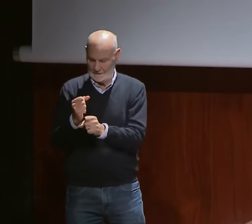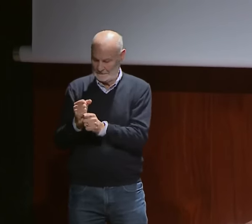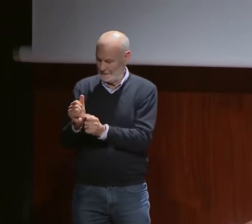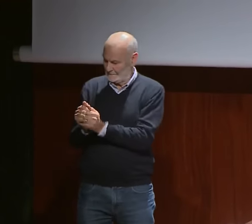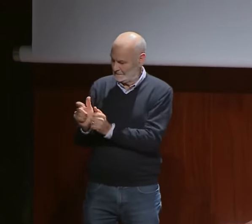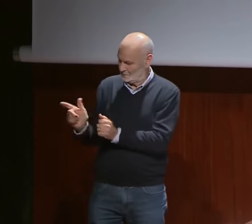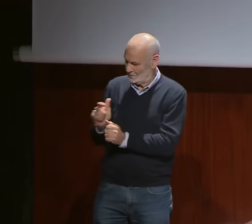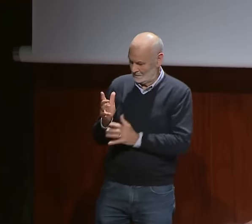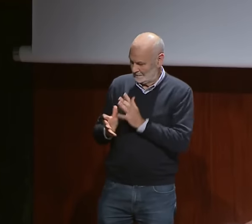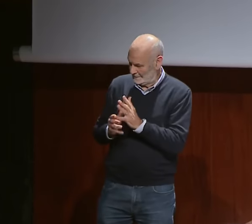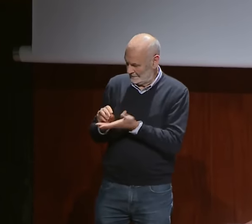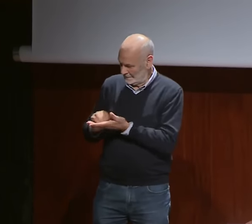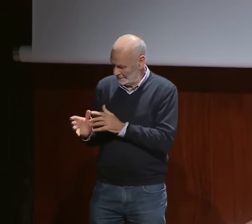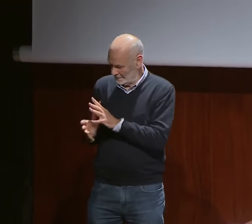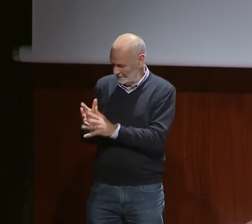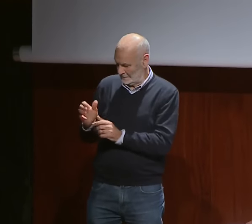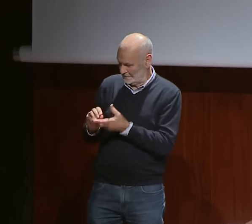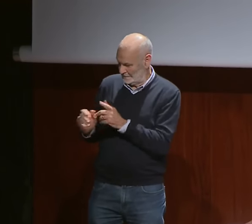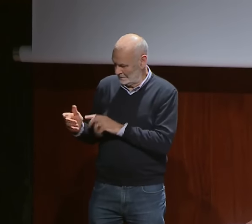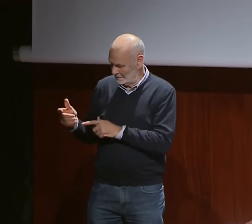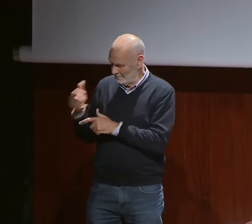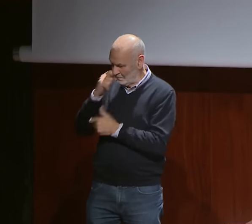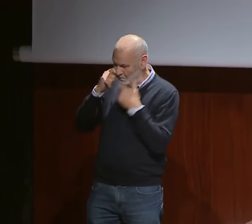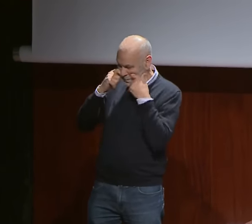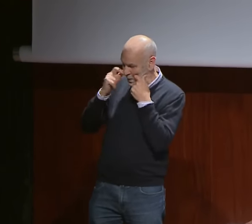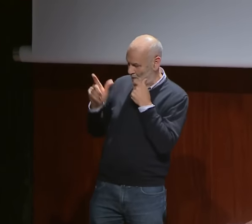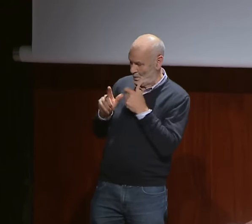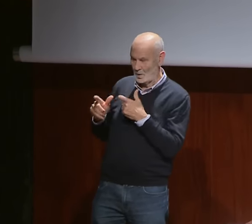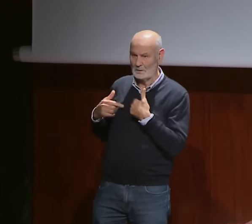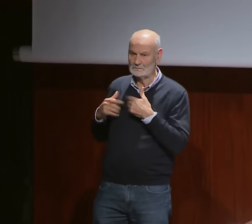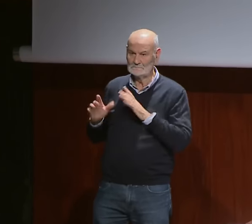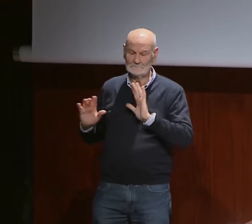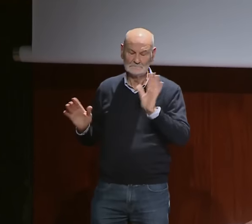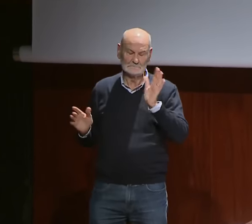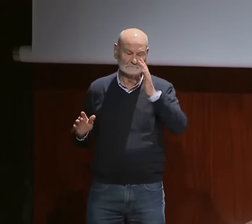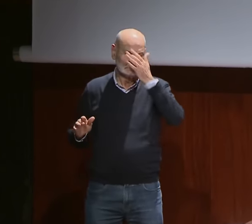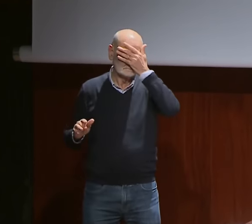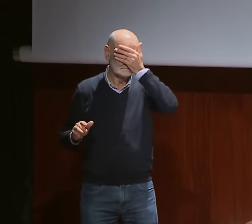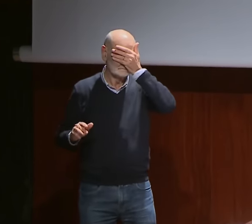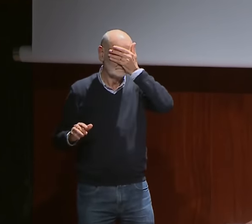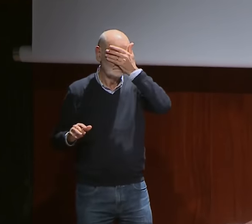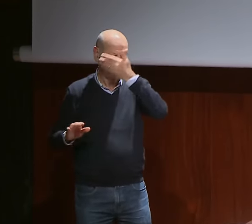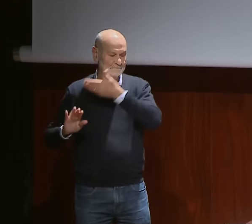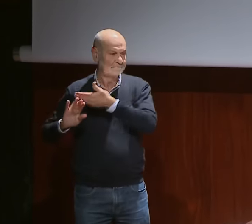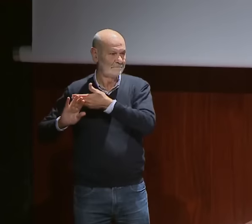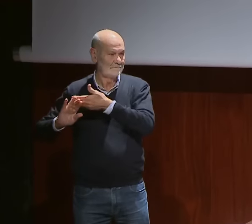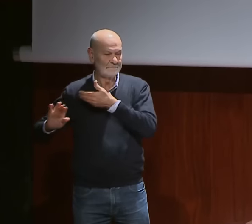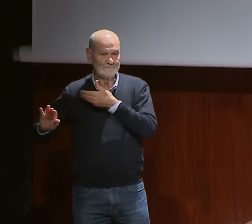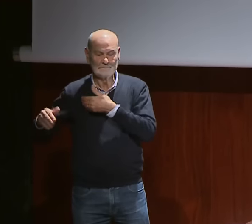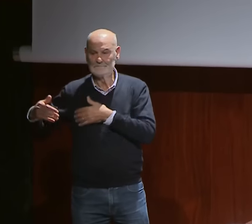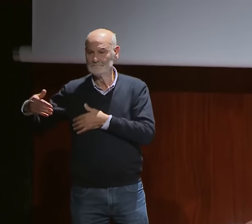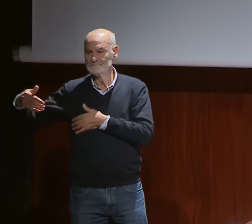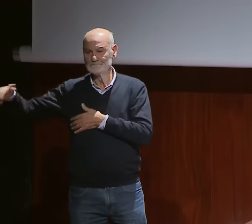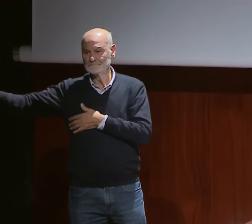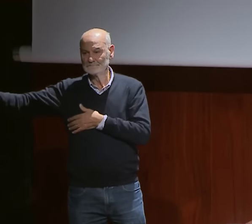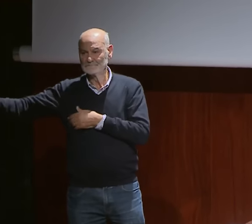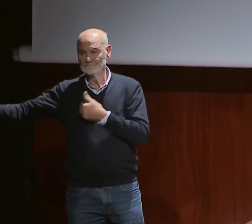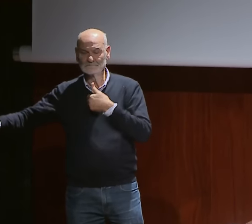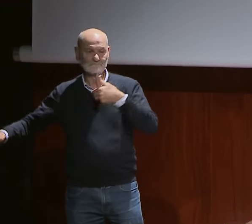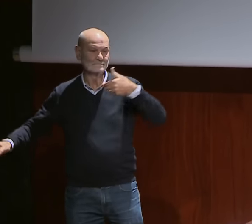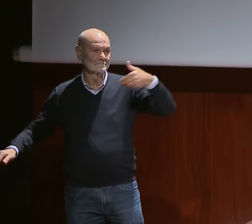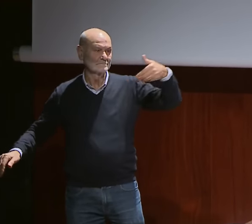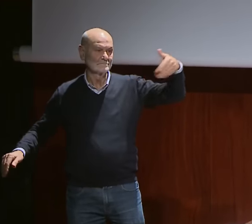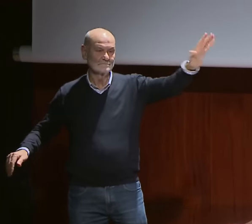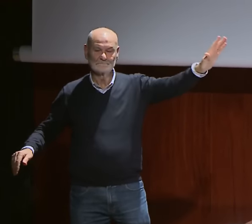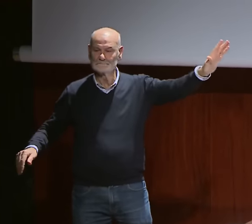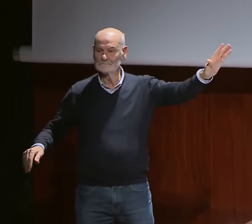il fallait trouver ça. Mais travailler avec elle, je me suis dit, ça va être horrible. On va jamais y arriver, on va